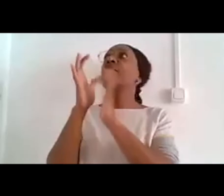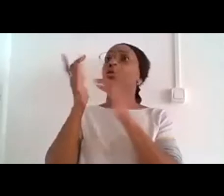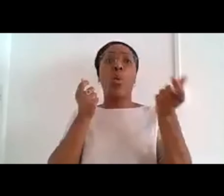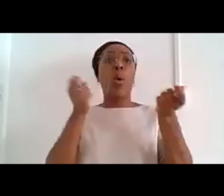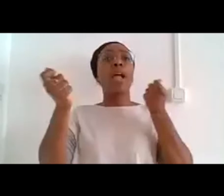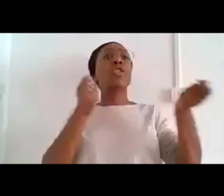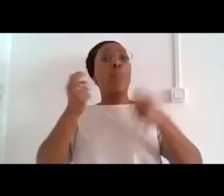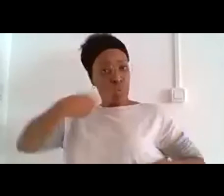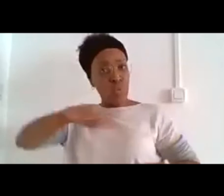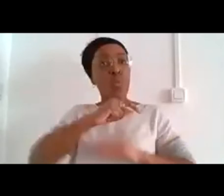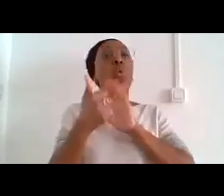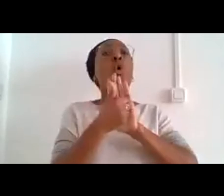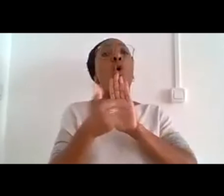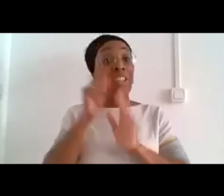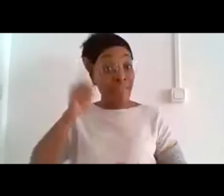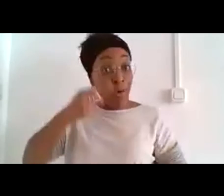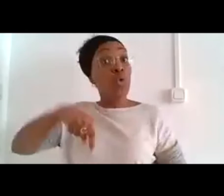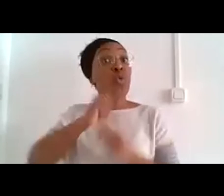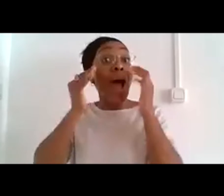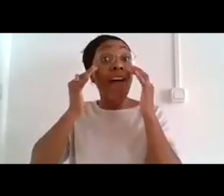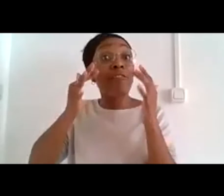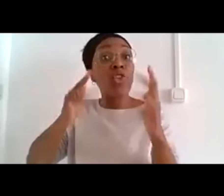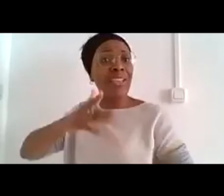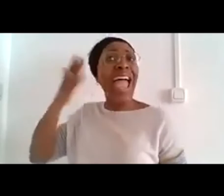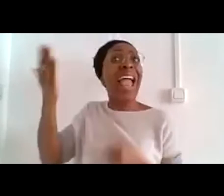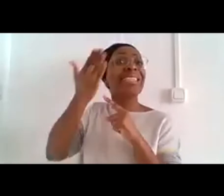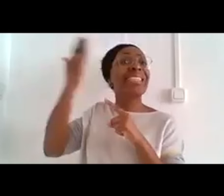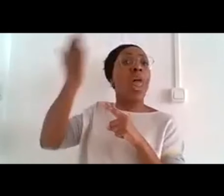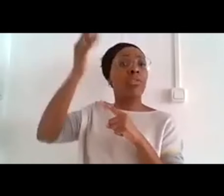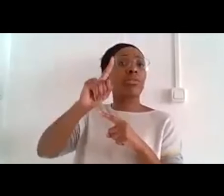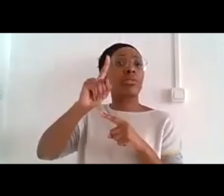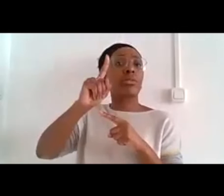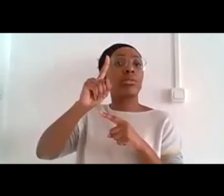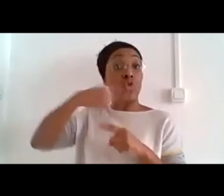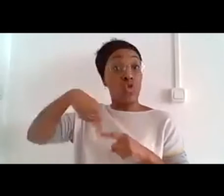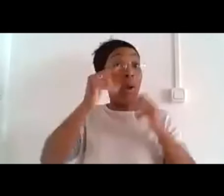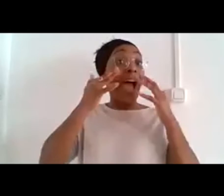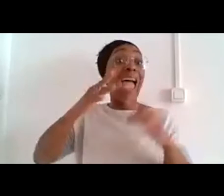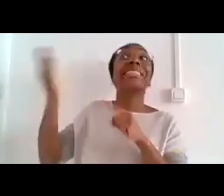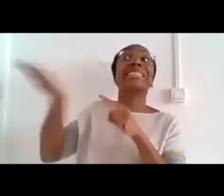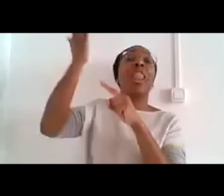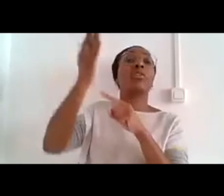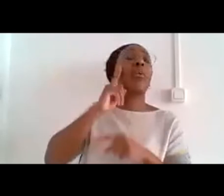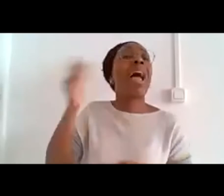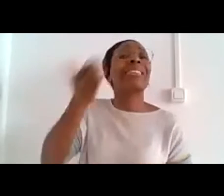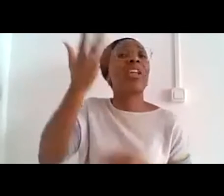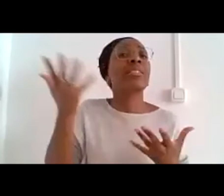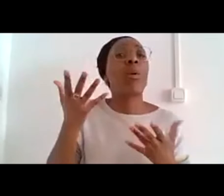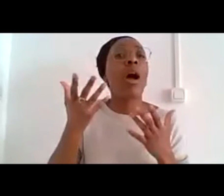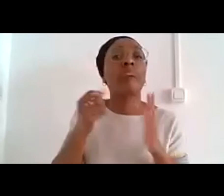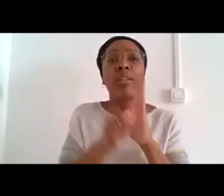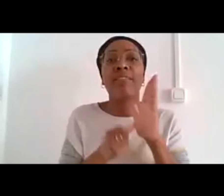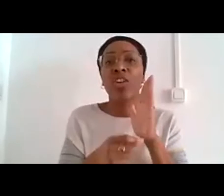nous, à être des influenceurs d'excellence, parce que l'excellence, c'est quoi? C'est l'Évangile. C'est